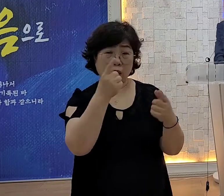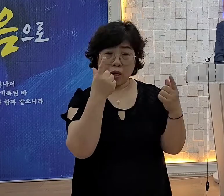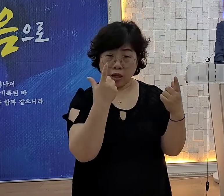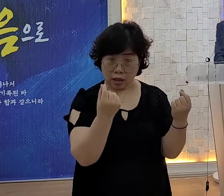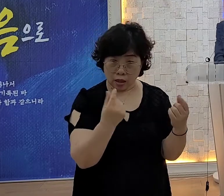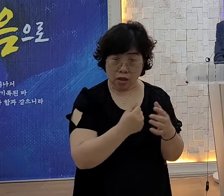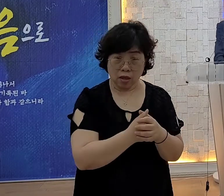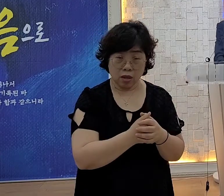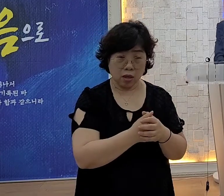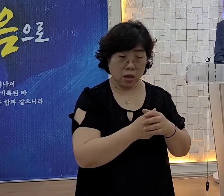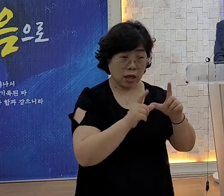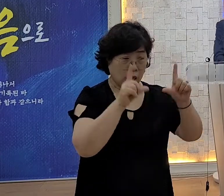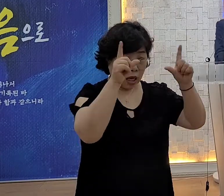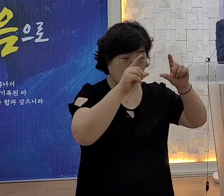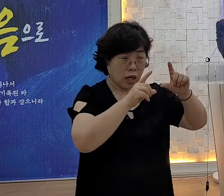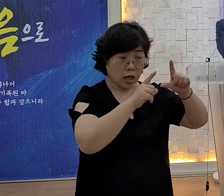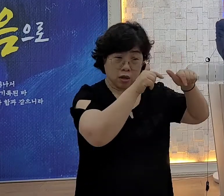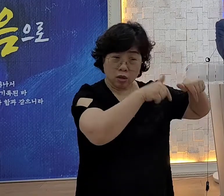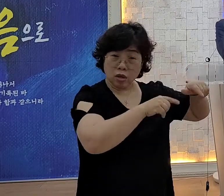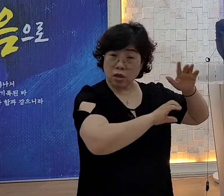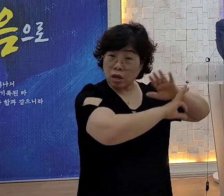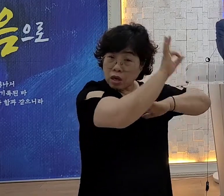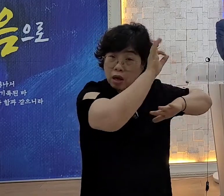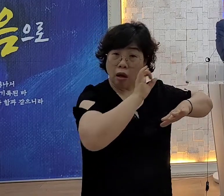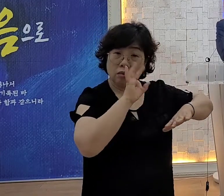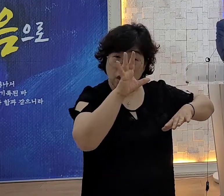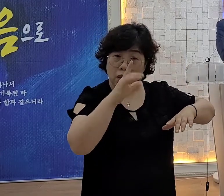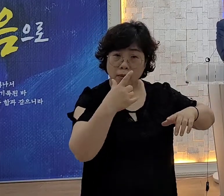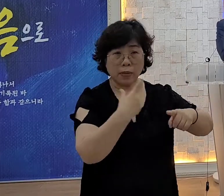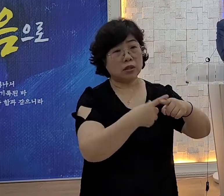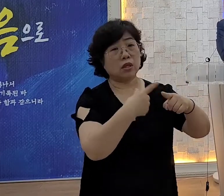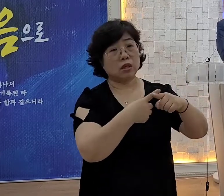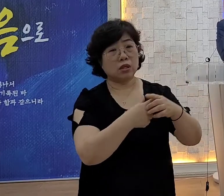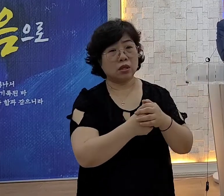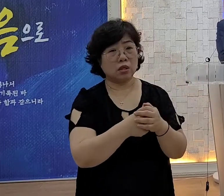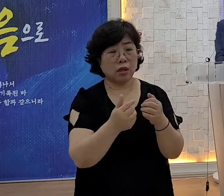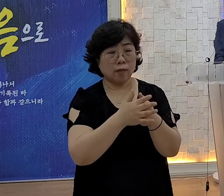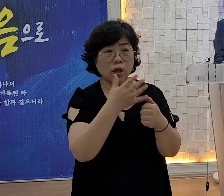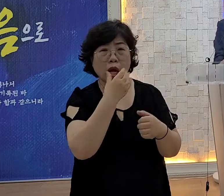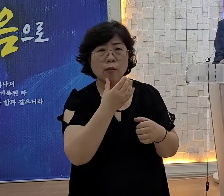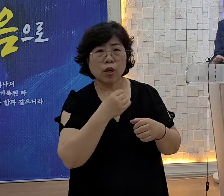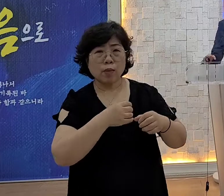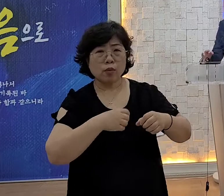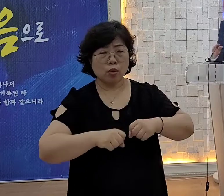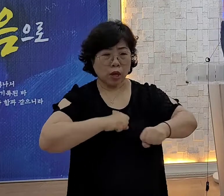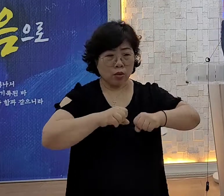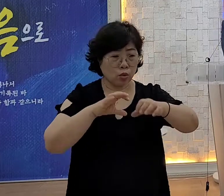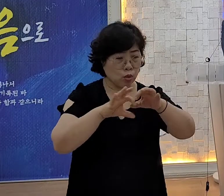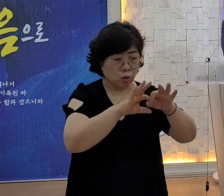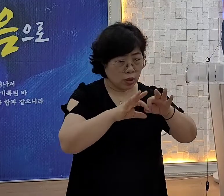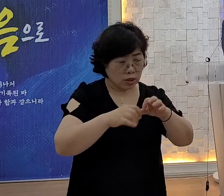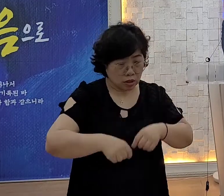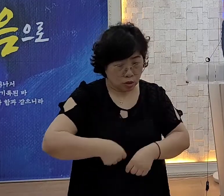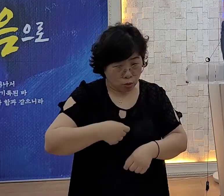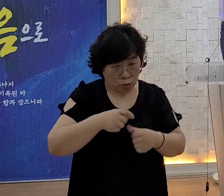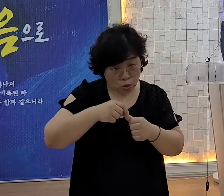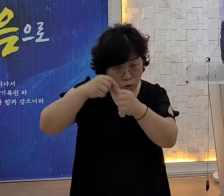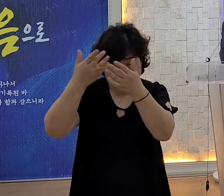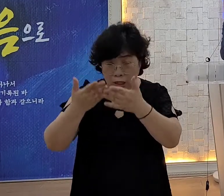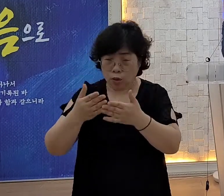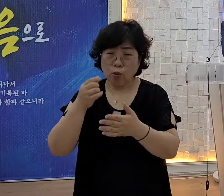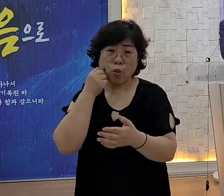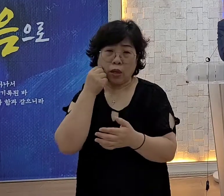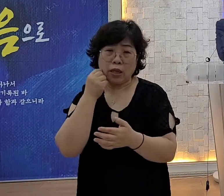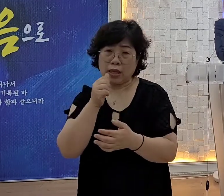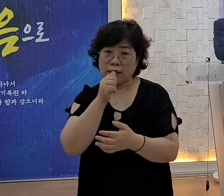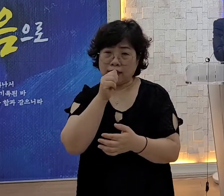불가능하듯이 아브라함도 행위로서 어렵다함을 받을 수 없다. 절대로 불가능하다. 이 말이에요.